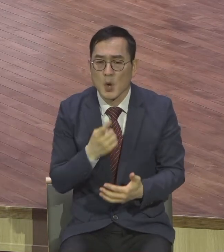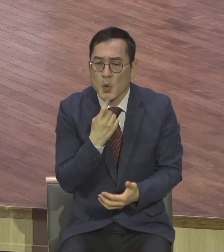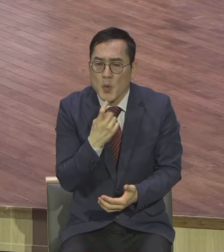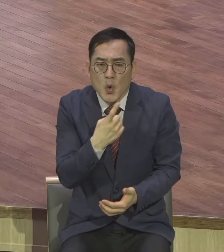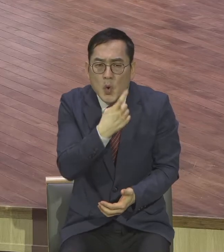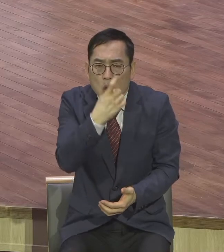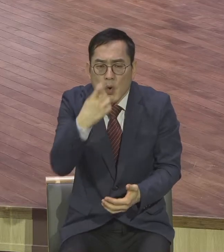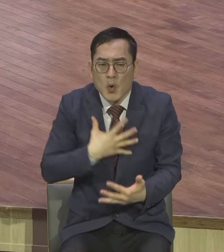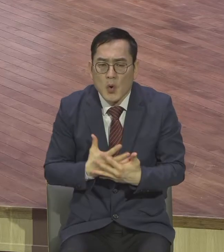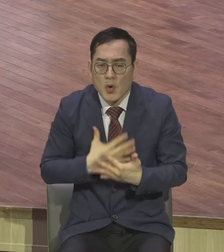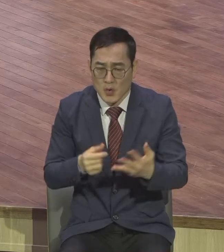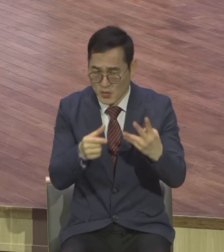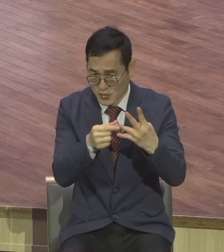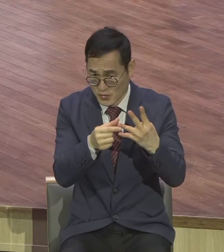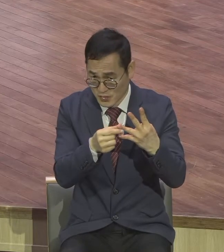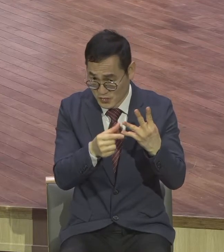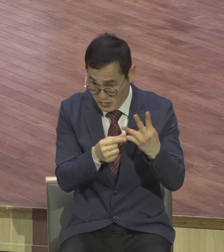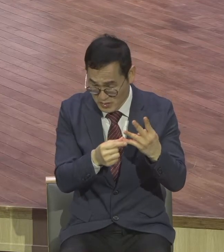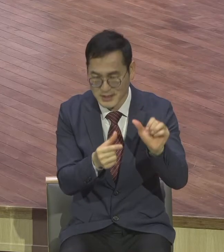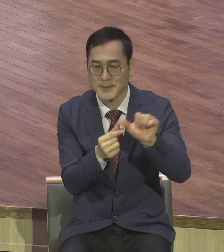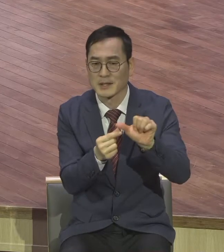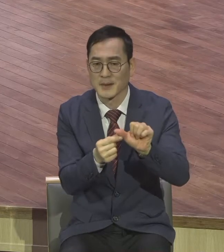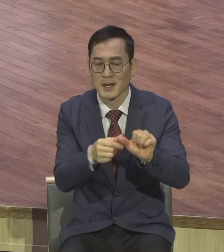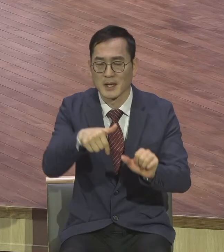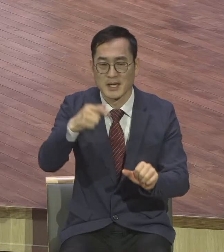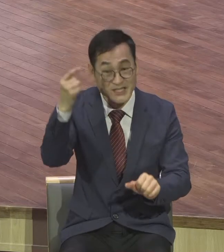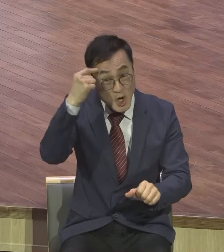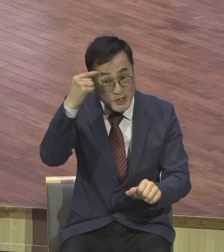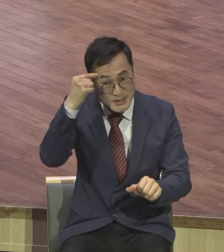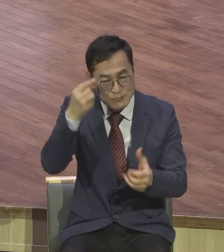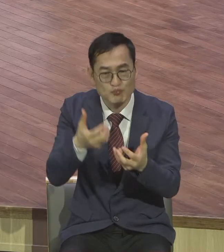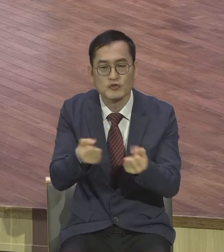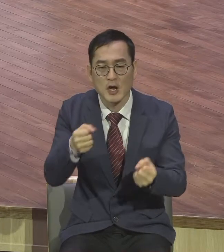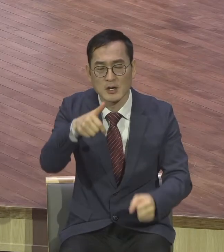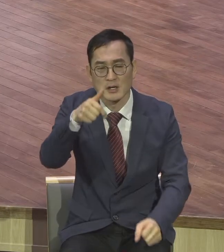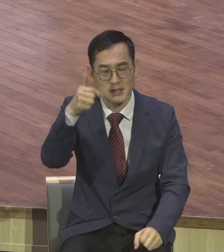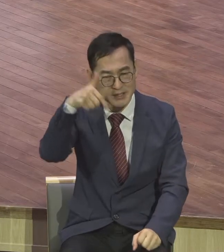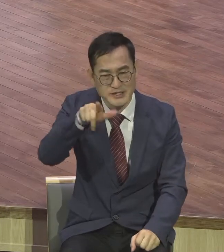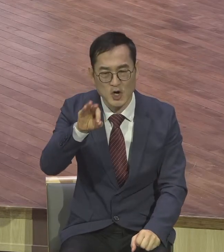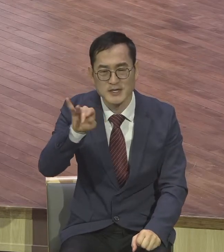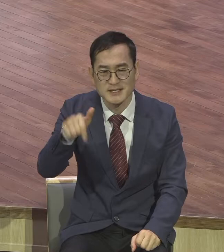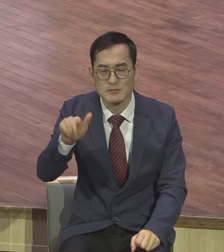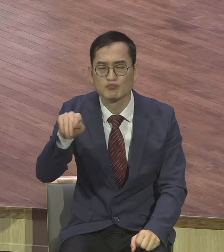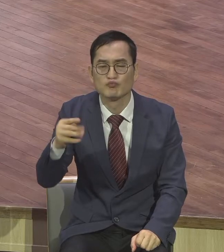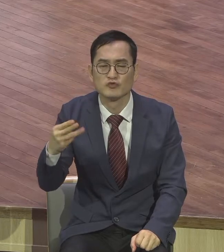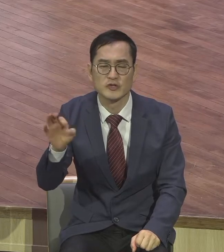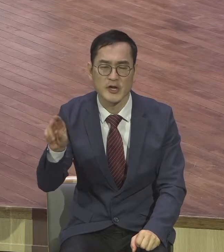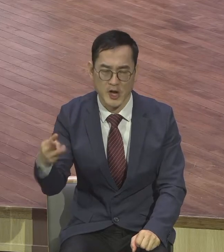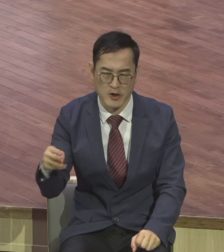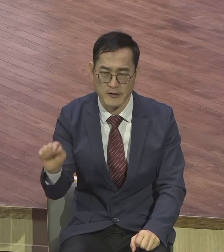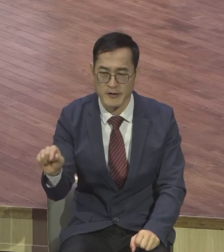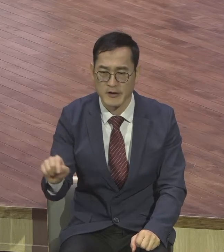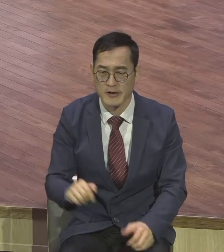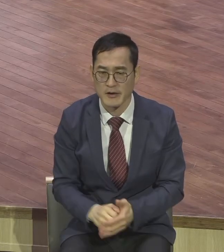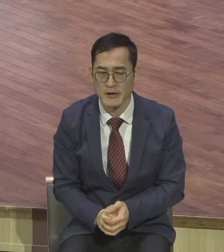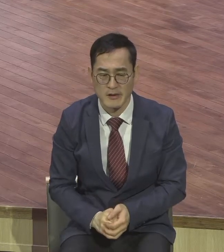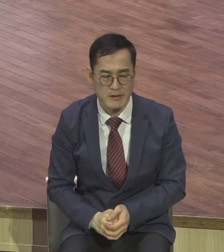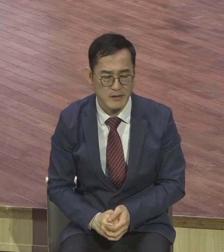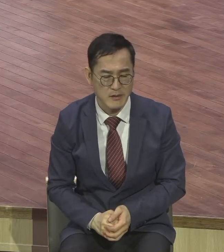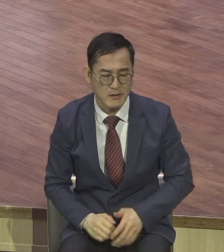정신분열입니다 정신분열 이도 저도 아니고 정말 심각한 단계에 빠져버려요